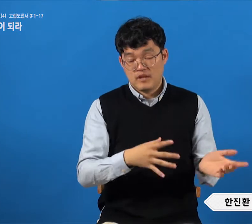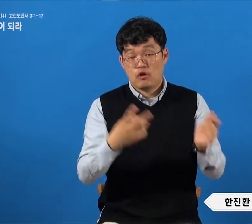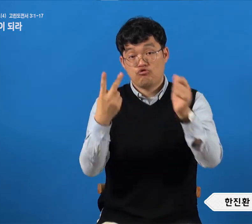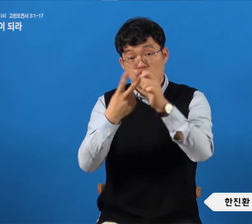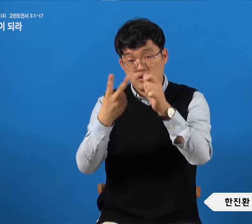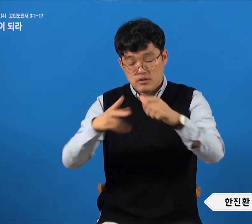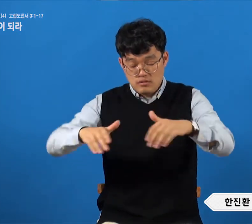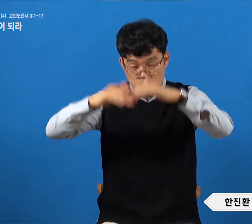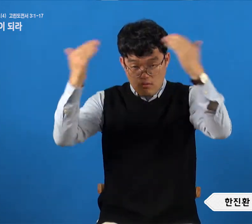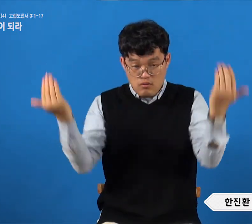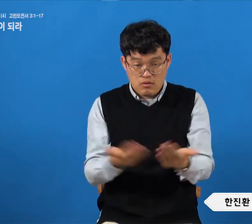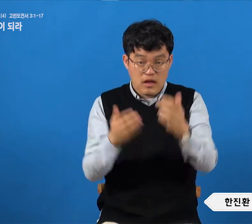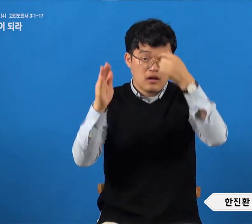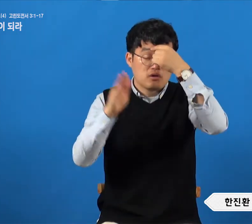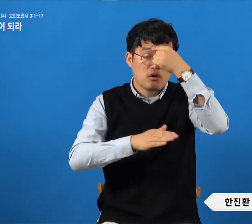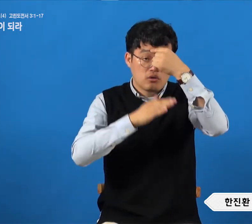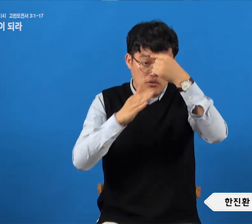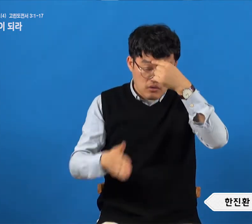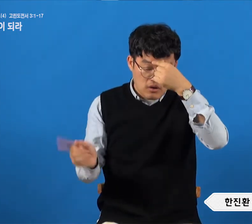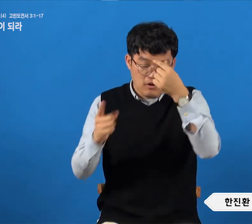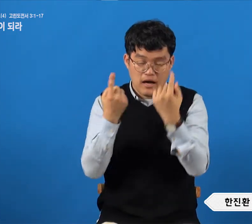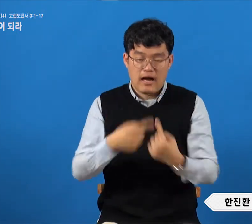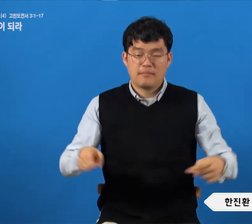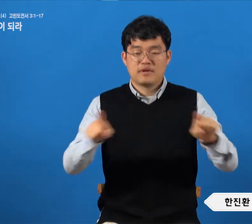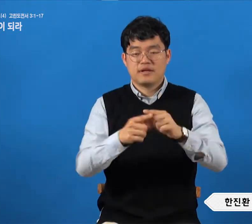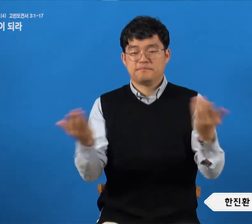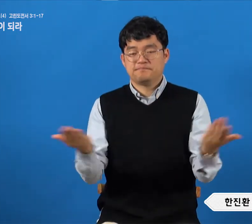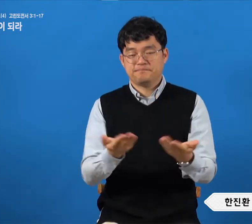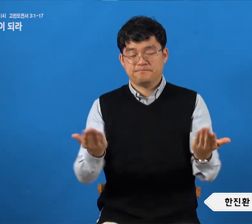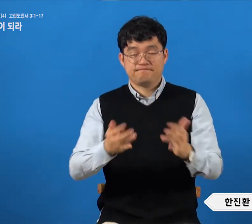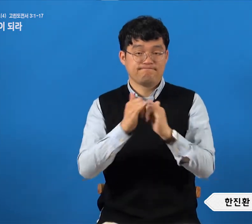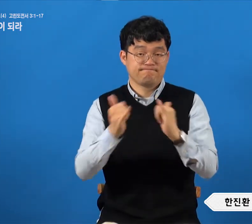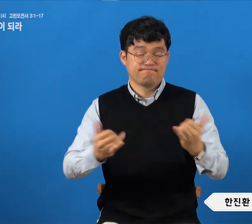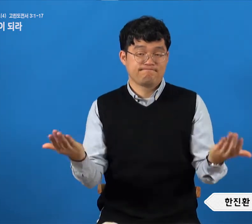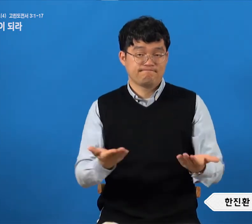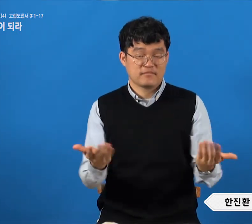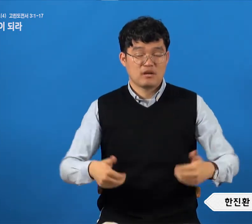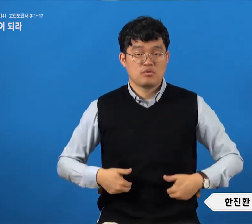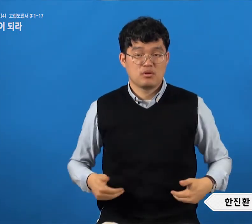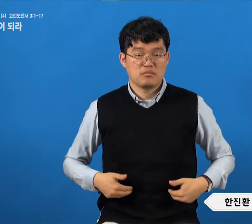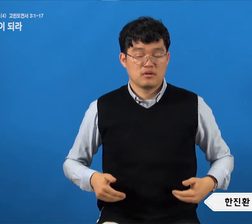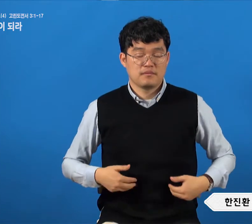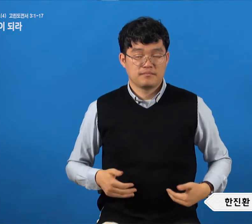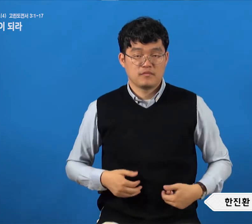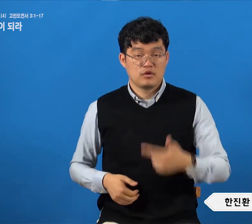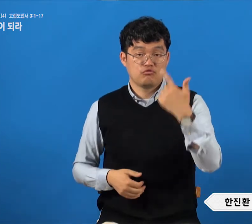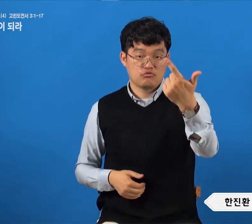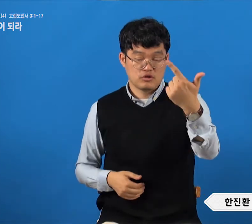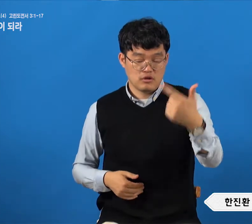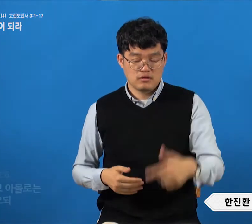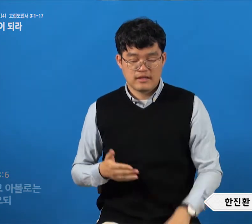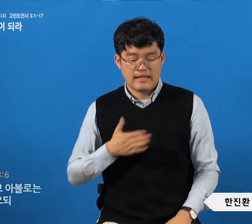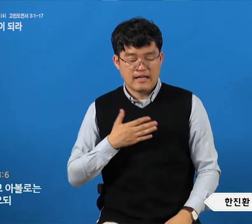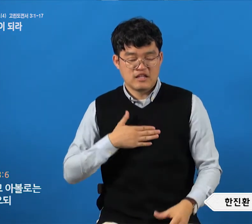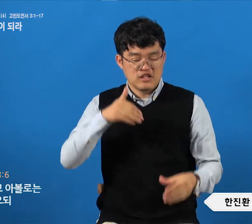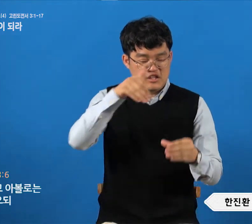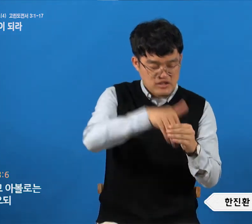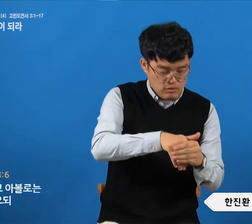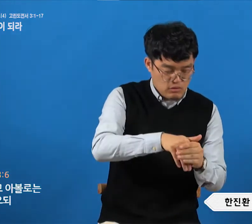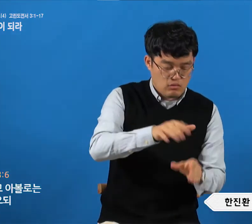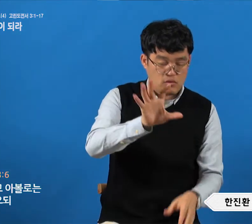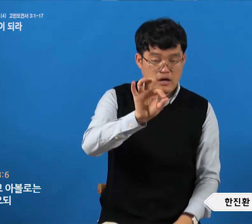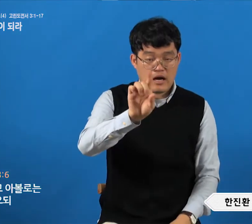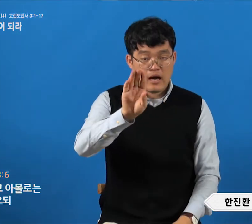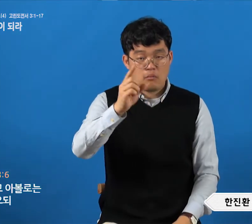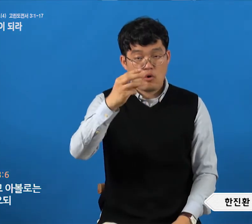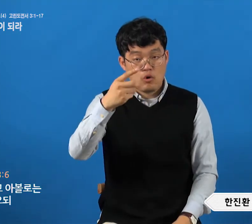두 번째는 온 성도들이 동력자로 함께 사역해야 합니다. 6절을 보면 나는 심었고